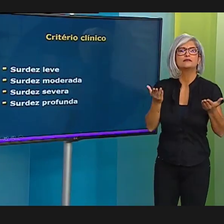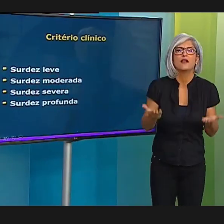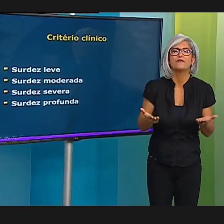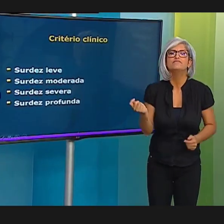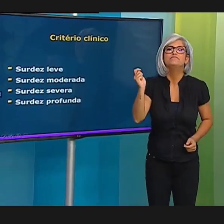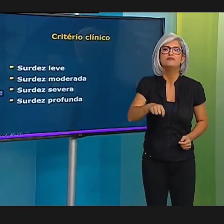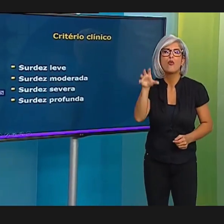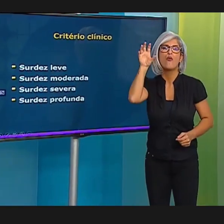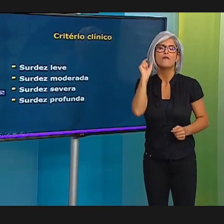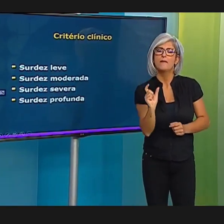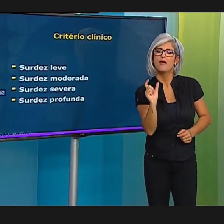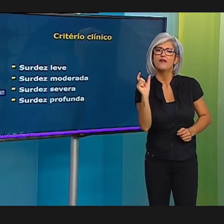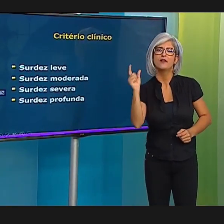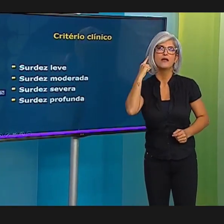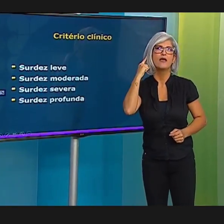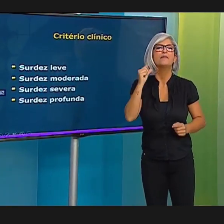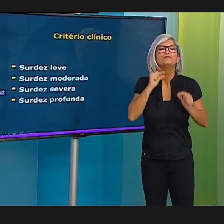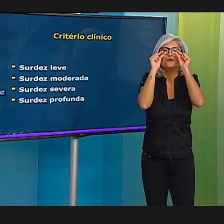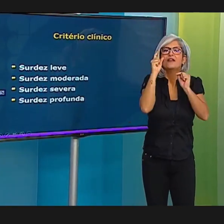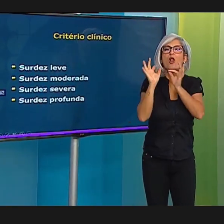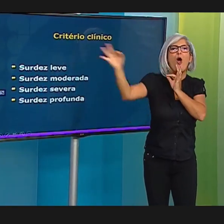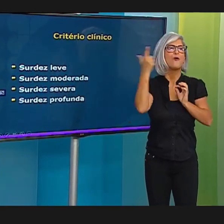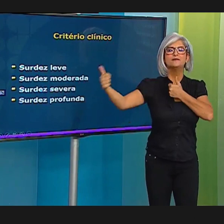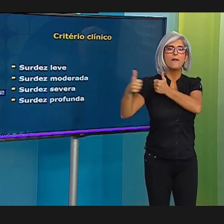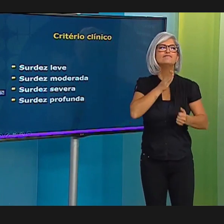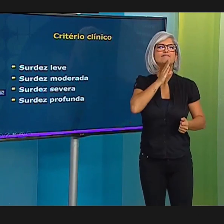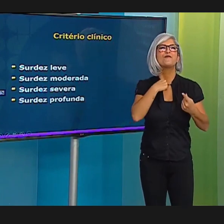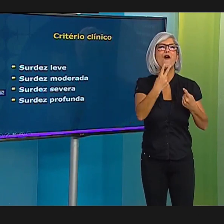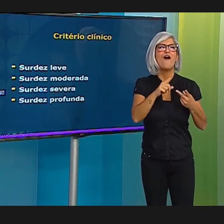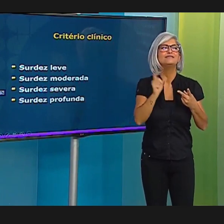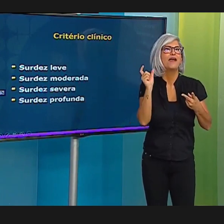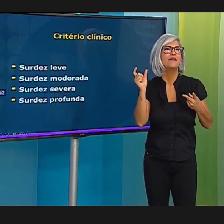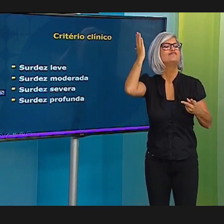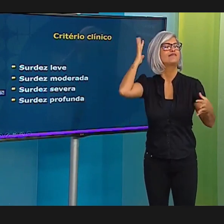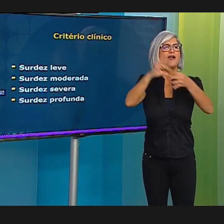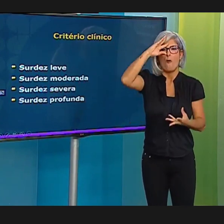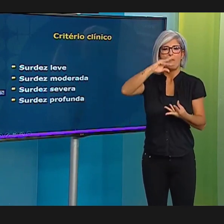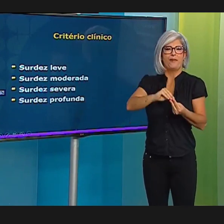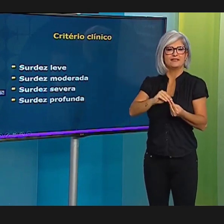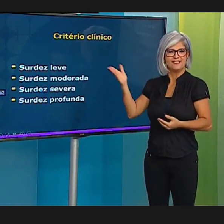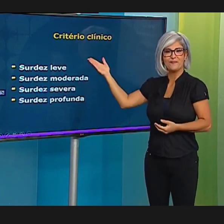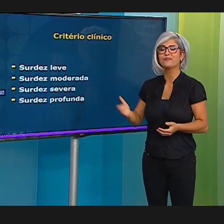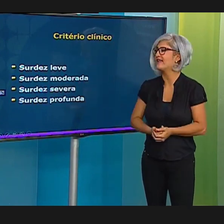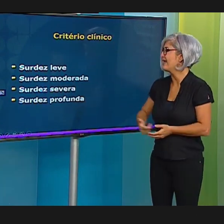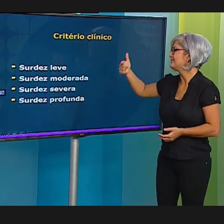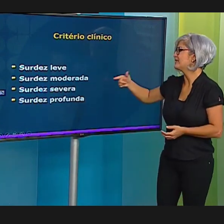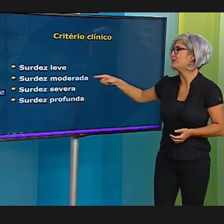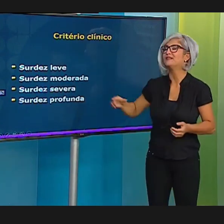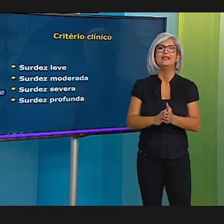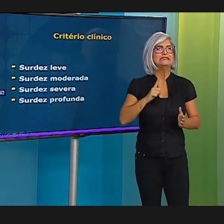cada item. Existe então um critério surdo que classifica a pessoa surda através do seu nível de surdez. Surdez leve, que consegue identificar palavras e tem então uma compreensão da fala.